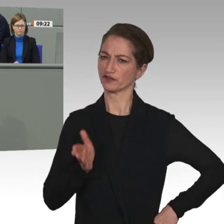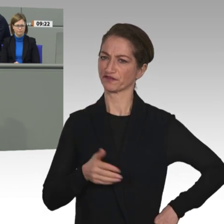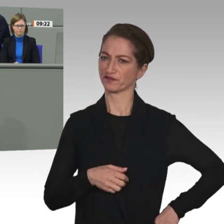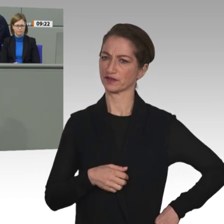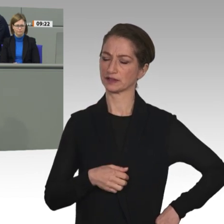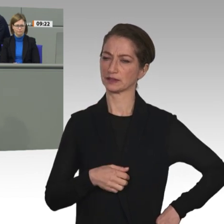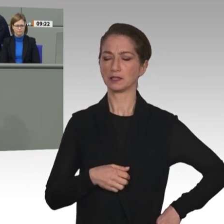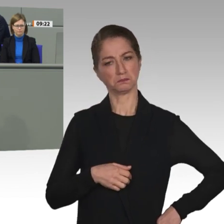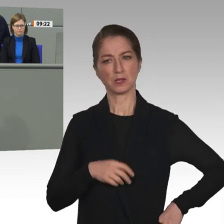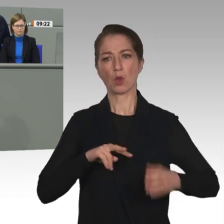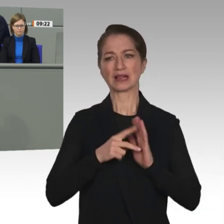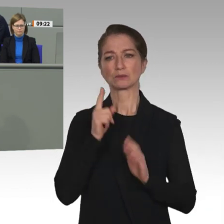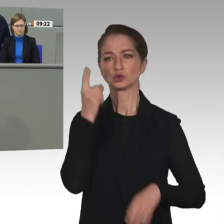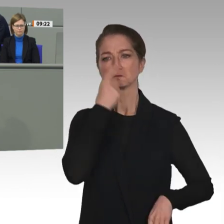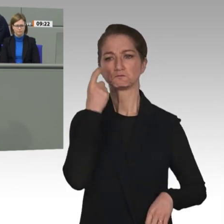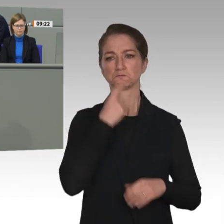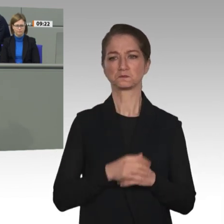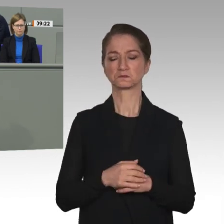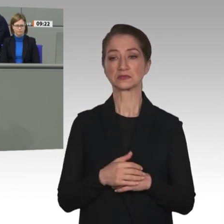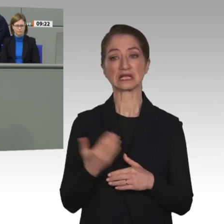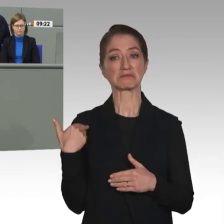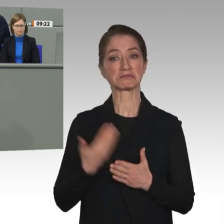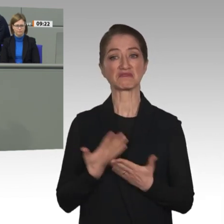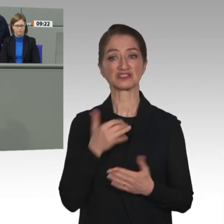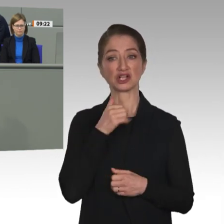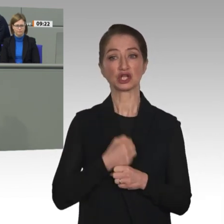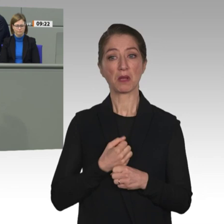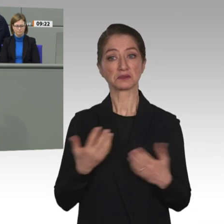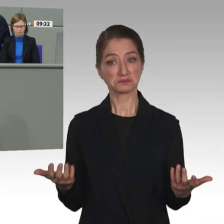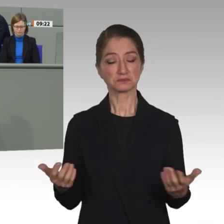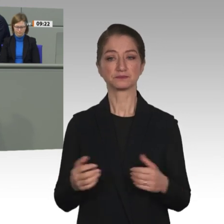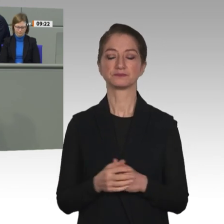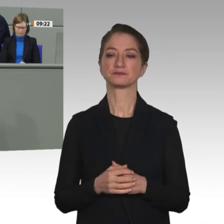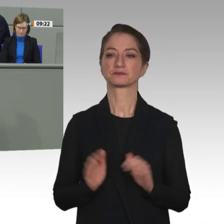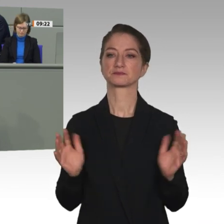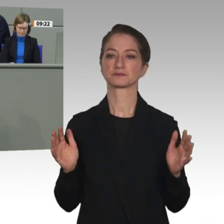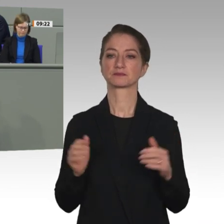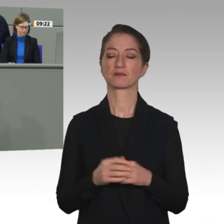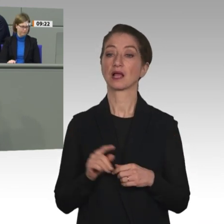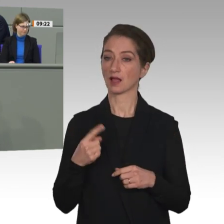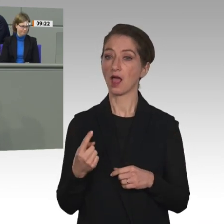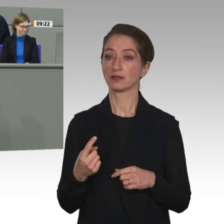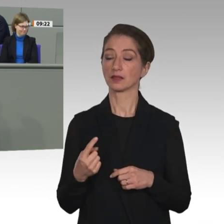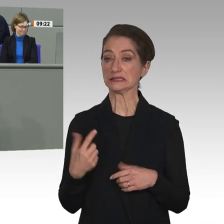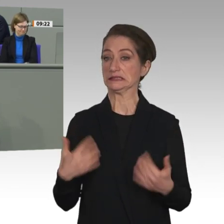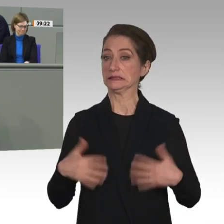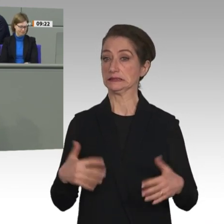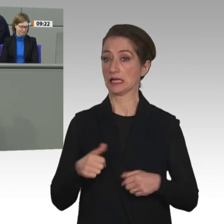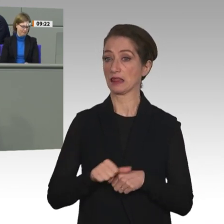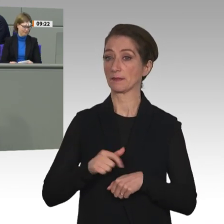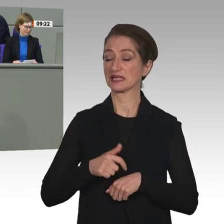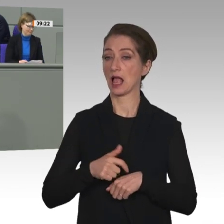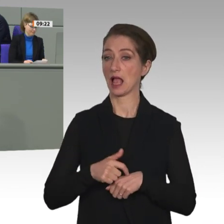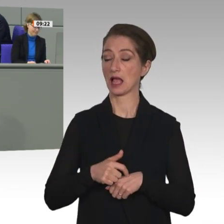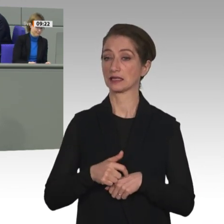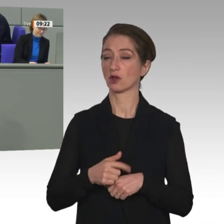allem die Politik fragen, was sie falsch gemacht hat. Dann ist es höchste Zeit, die Ursachen für diese